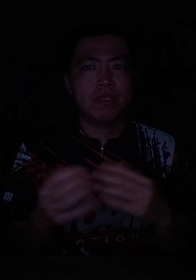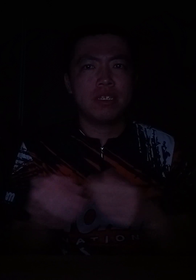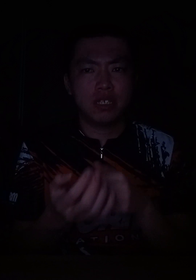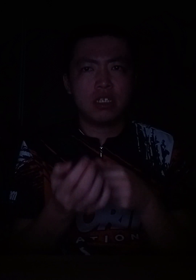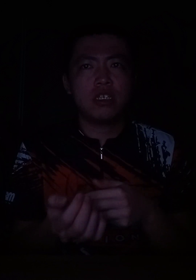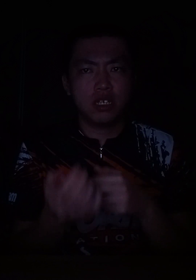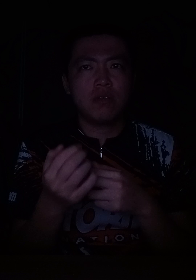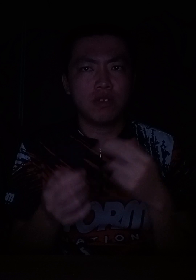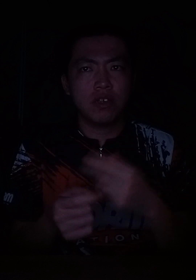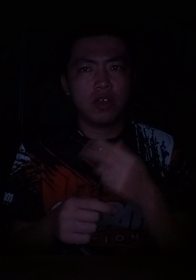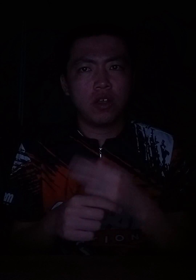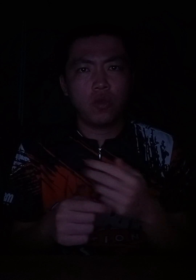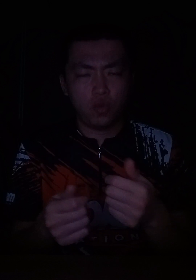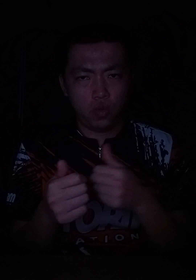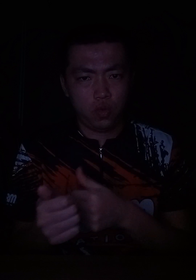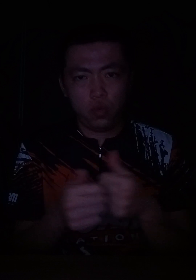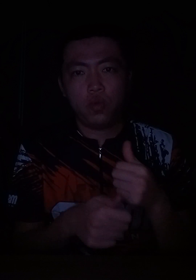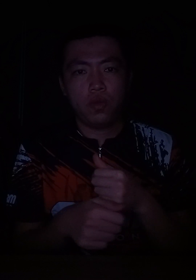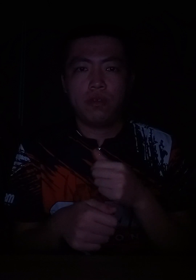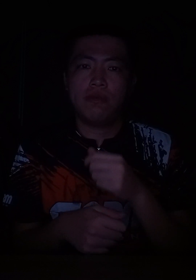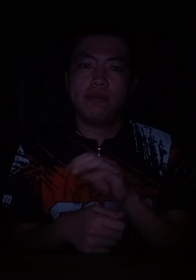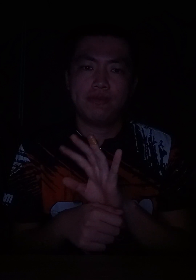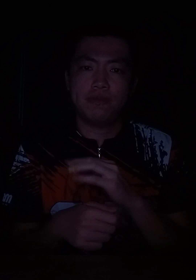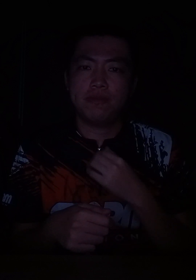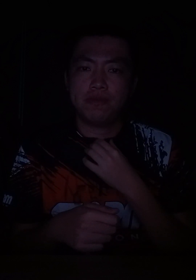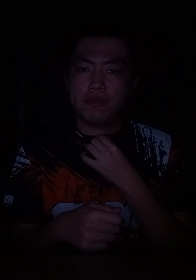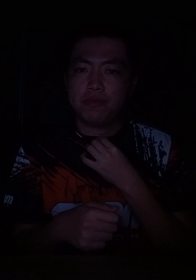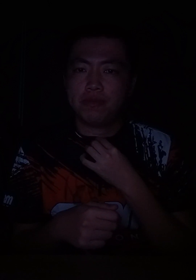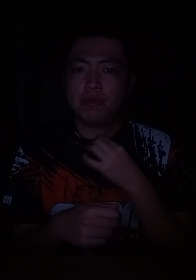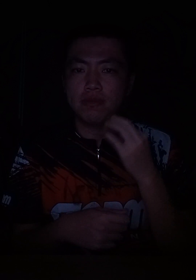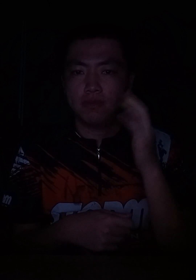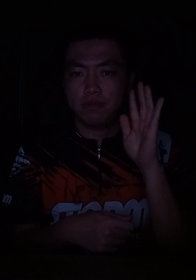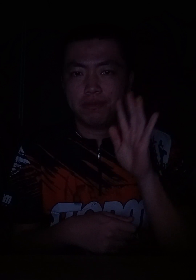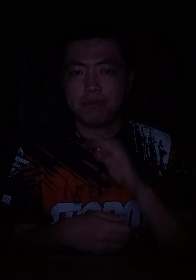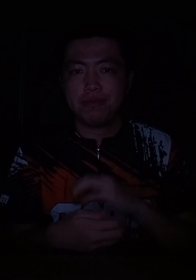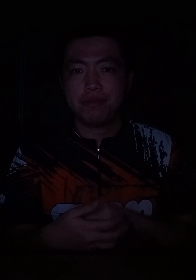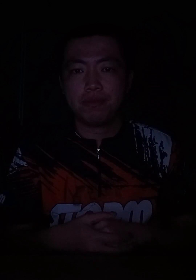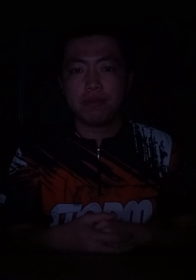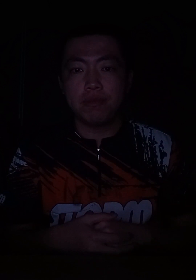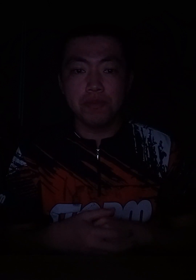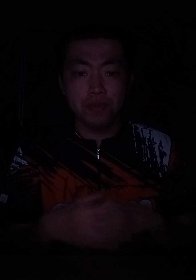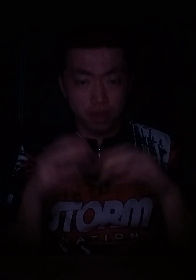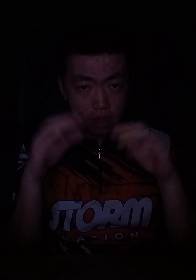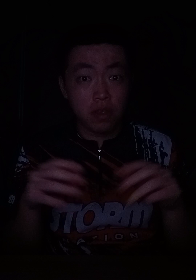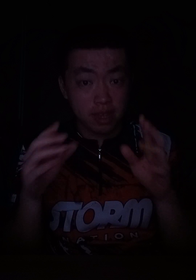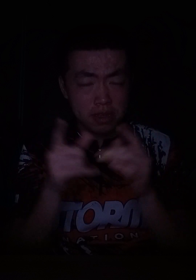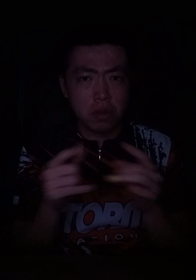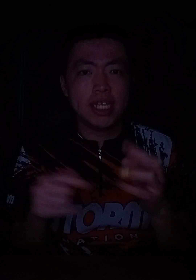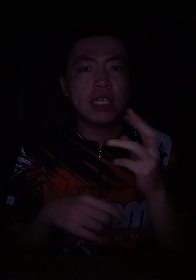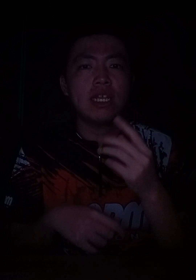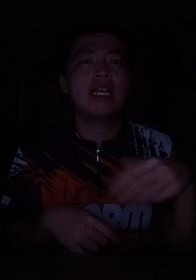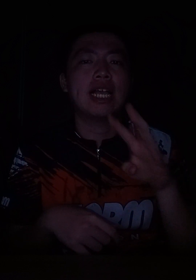작업하기 힘드니 도와달라는 문자 메시지를 보낸 것으로 조사됐습니다. 연락을 받고 뒤늦게 도착한 사수